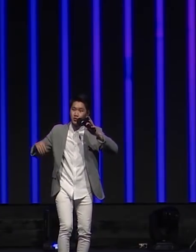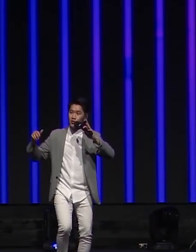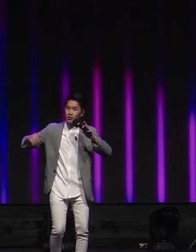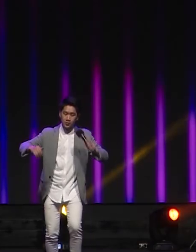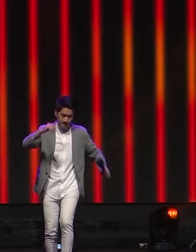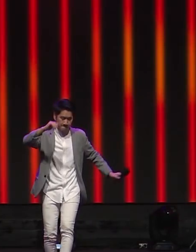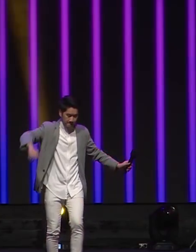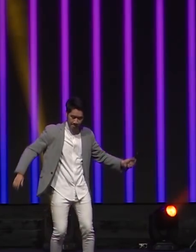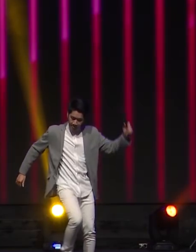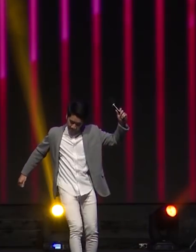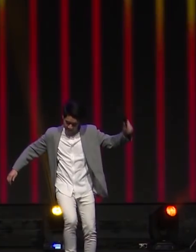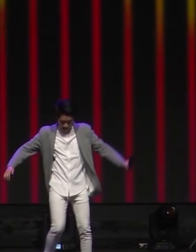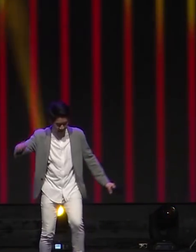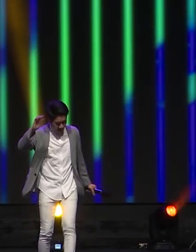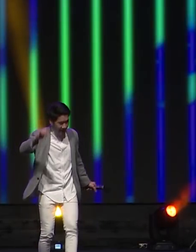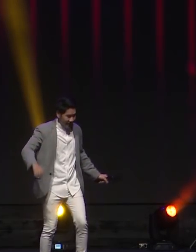pilihanku.